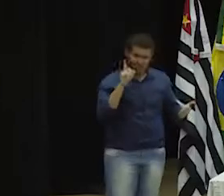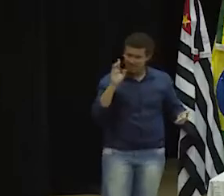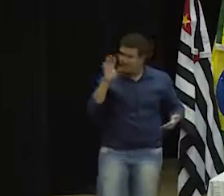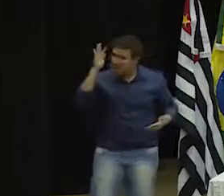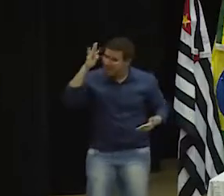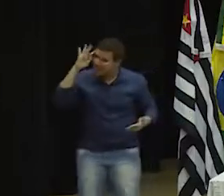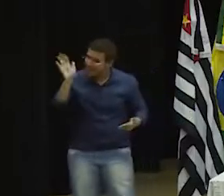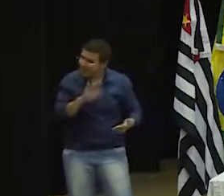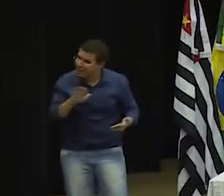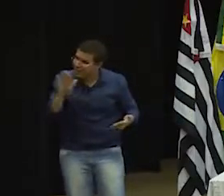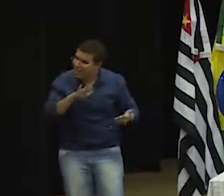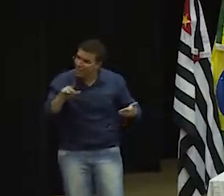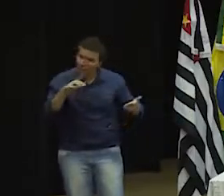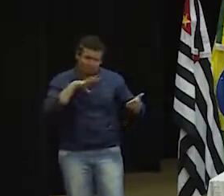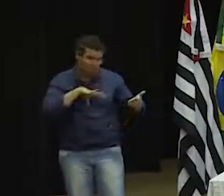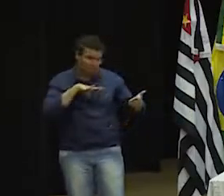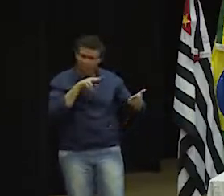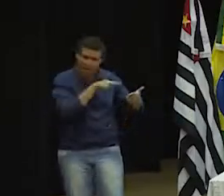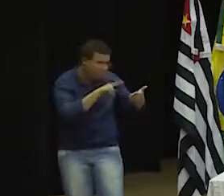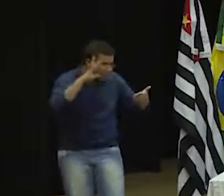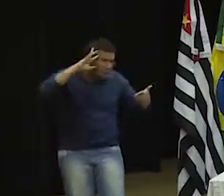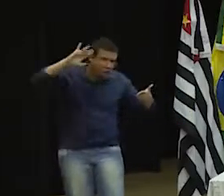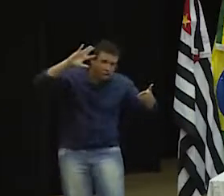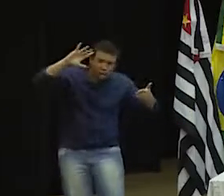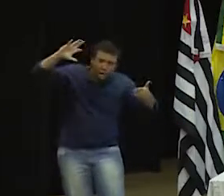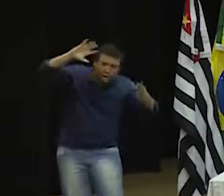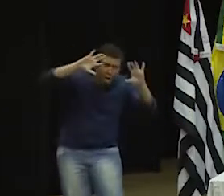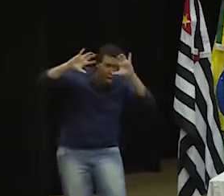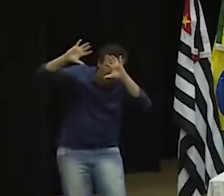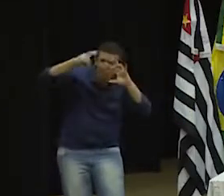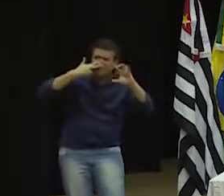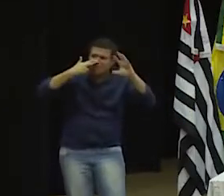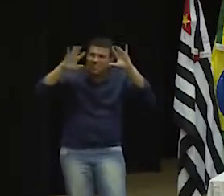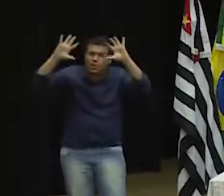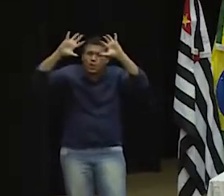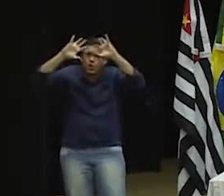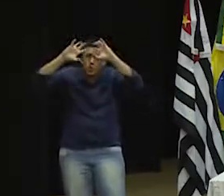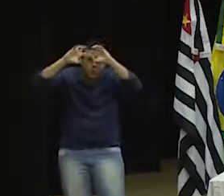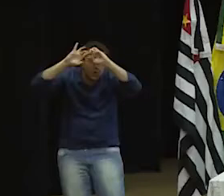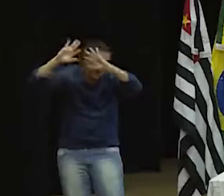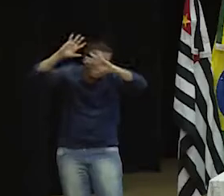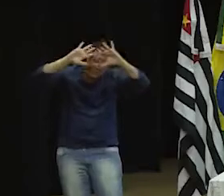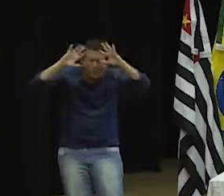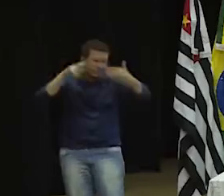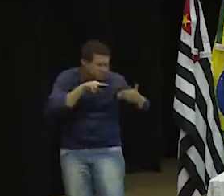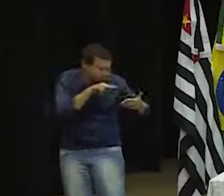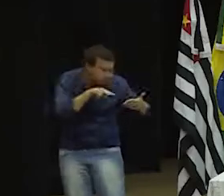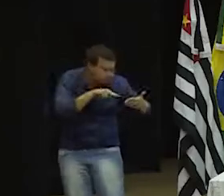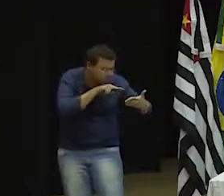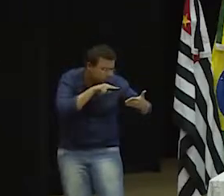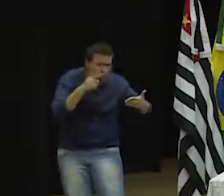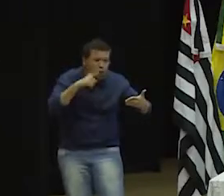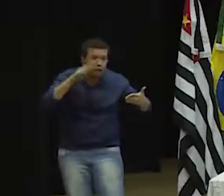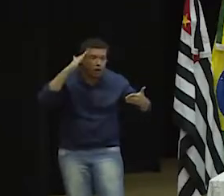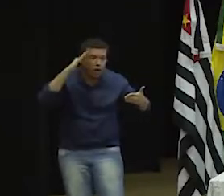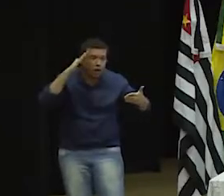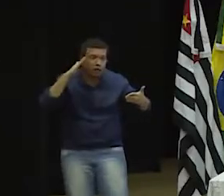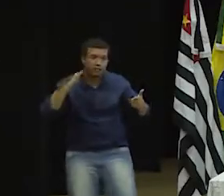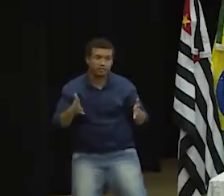provoca. Mas, para a criança, ela tem que pensar na segunda língua e imaginar, e aí ela